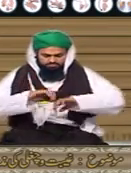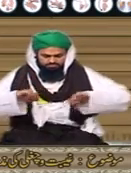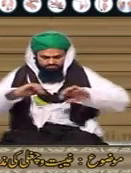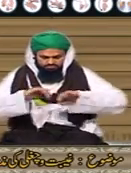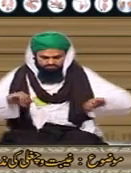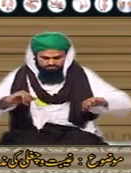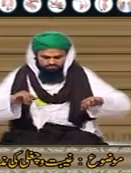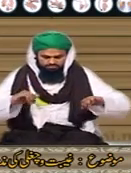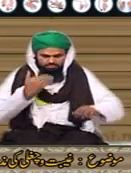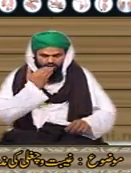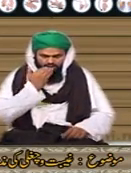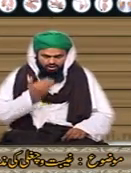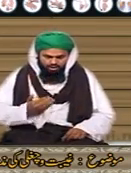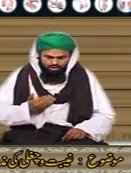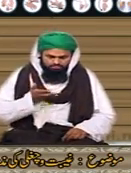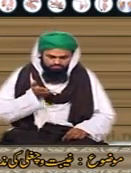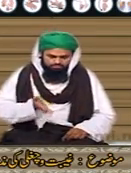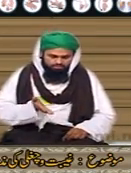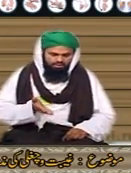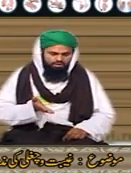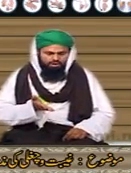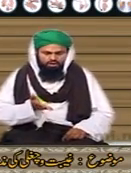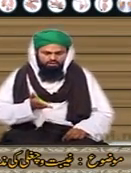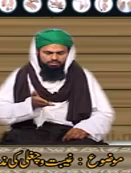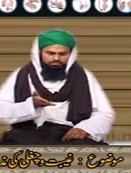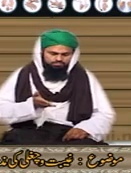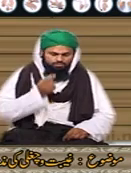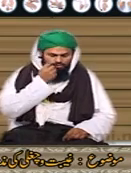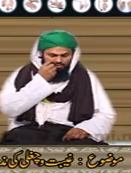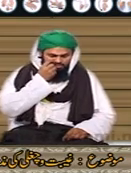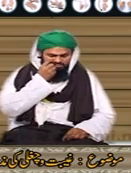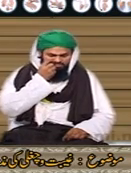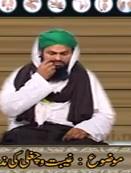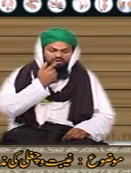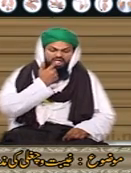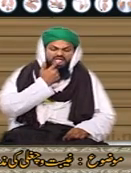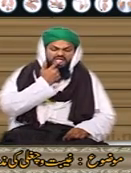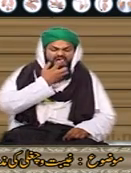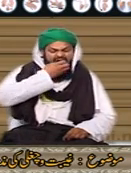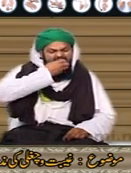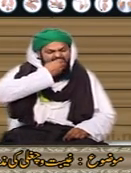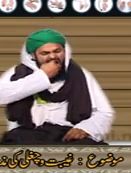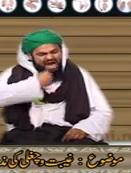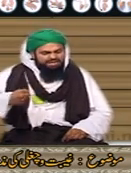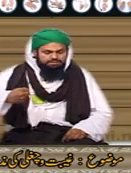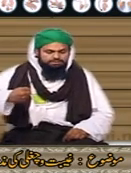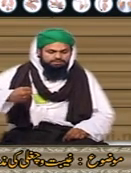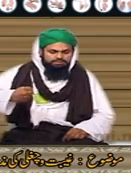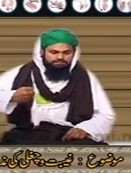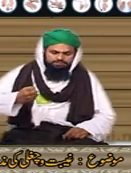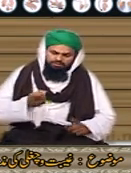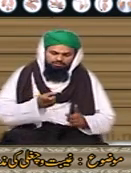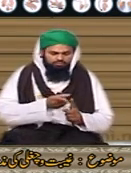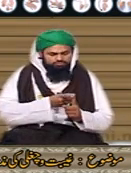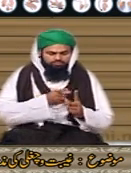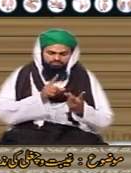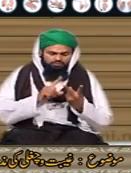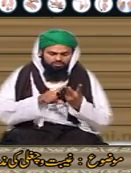وہاں بھی بڑا دہشت ناک منظر تھا کہ مردے کی زبان کسی نے گدی سے کھینچ نکالی تھی اور